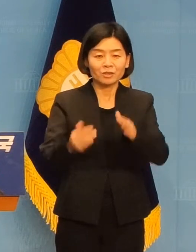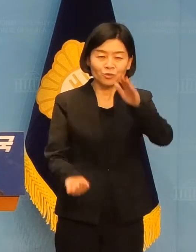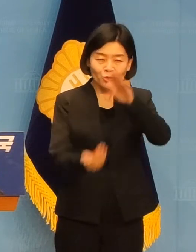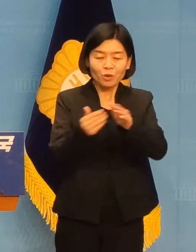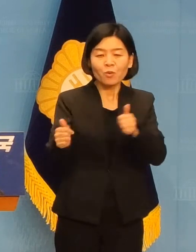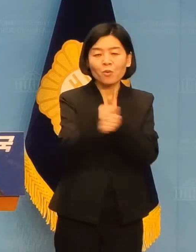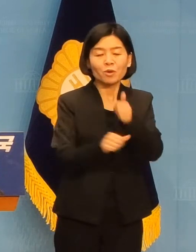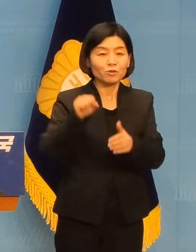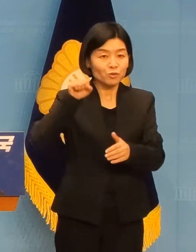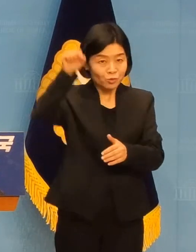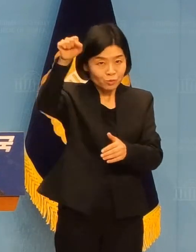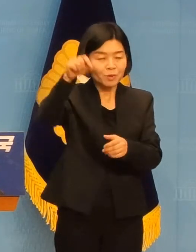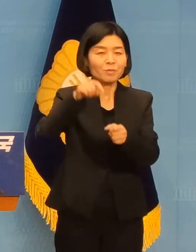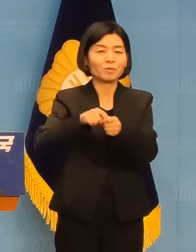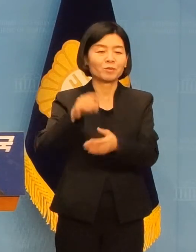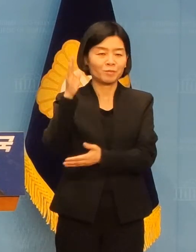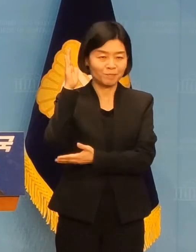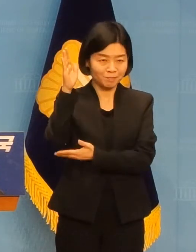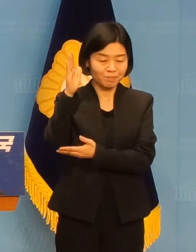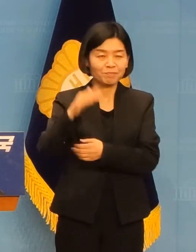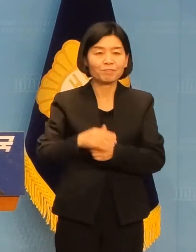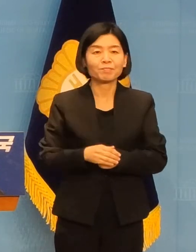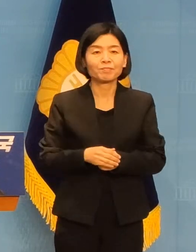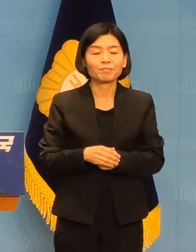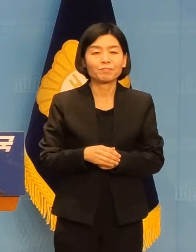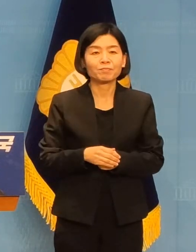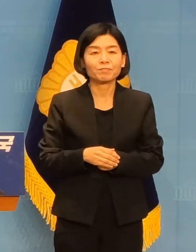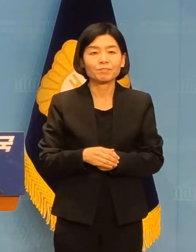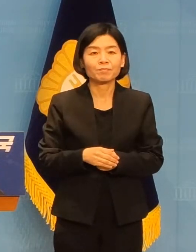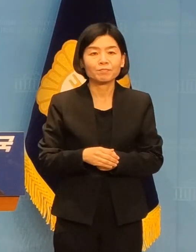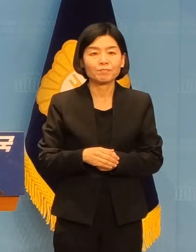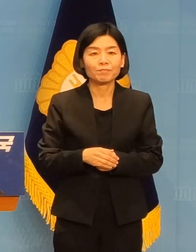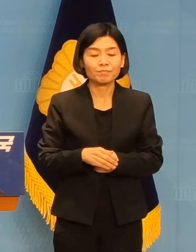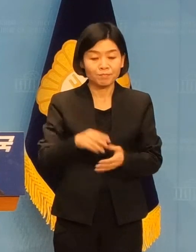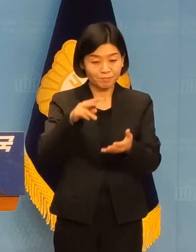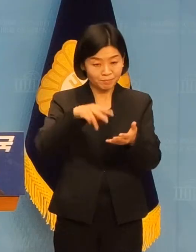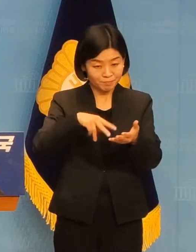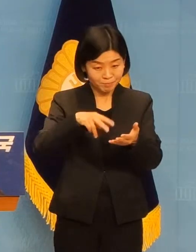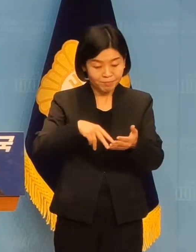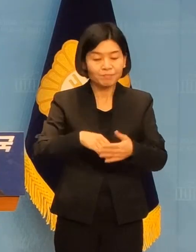기자회견장에 섰습니다. 준비한 기자회견문을 낭독하겠습니다.